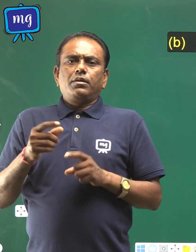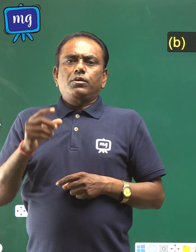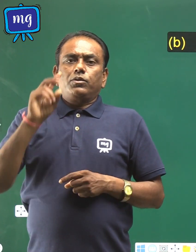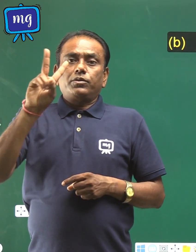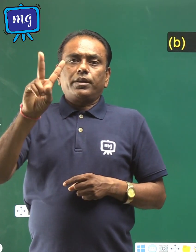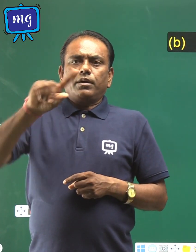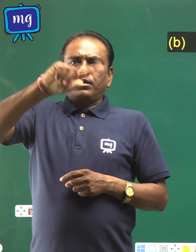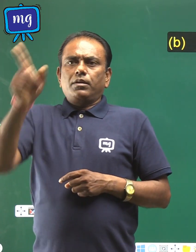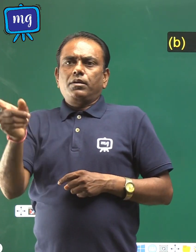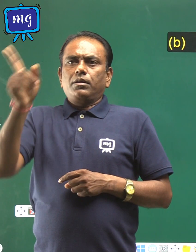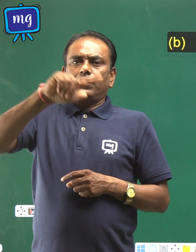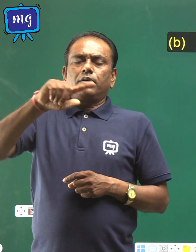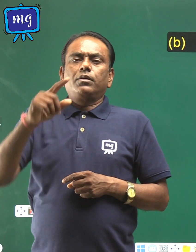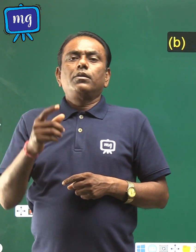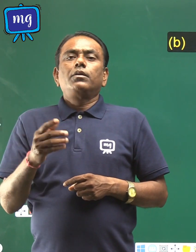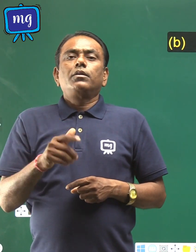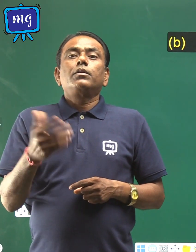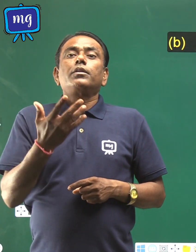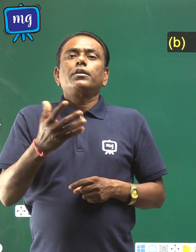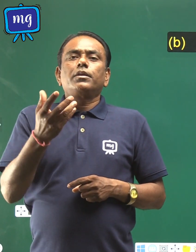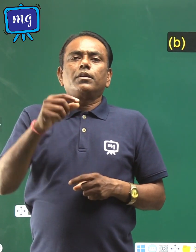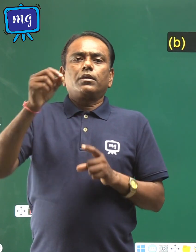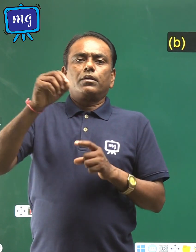दूसरा चाप काटेंगे वो कितने डिग्री का होगा बच्चों?